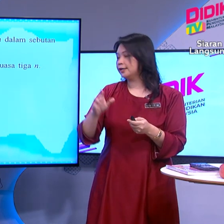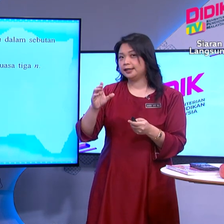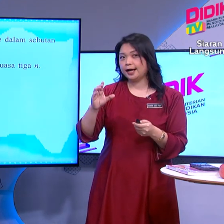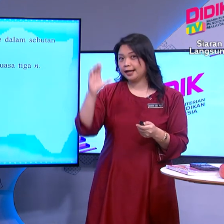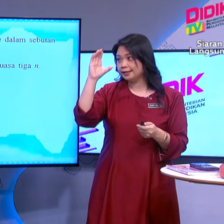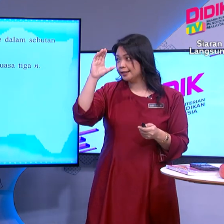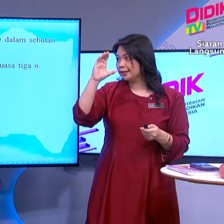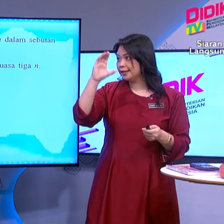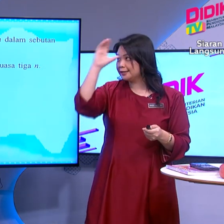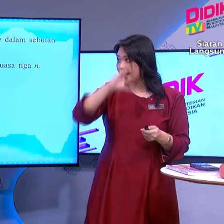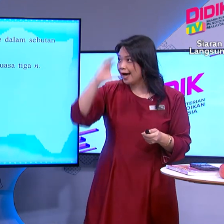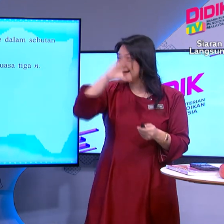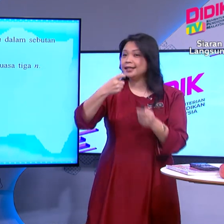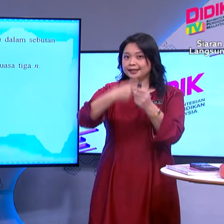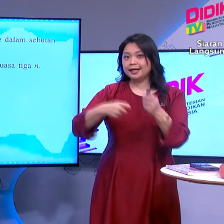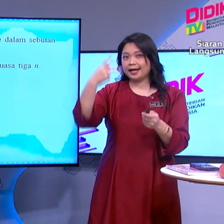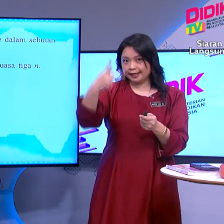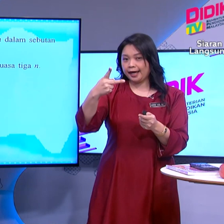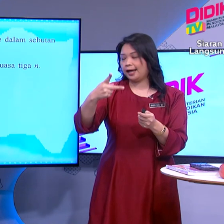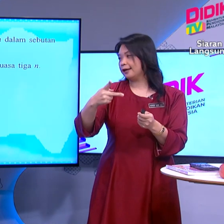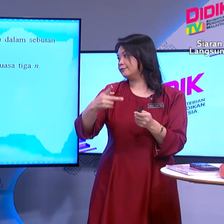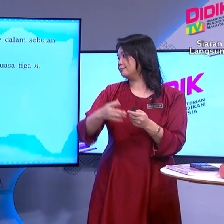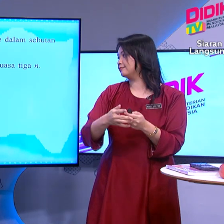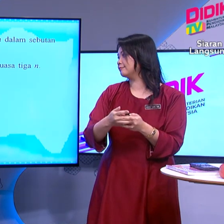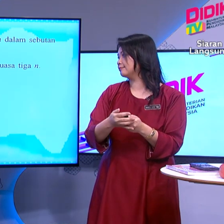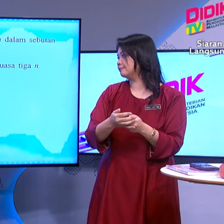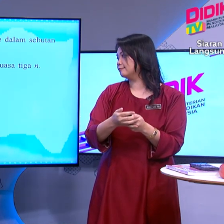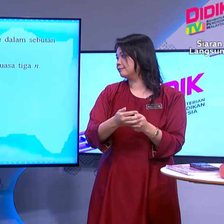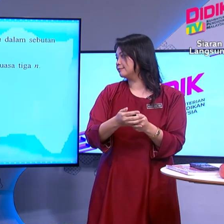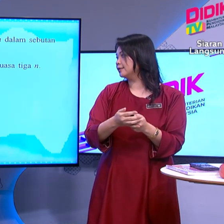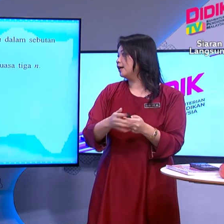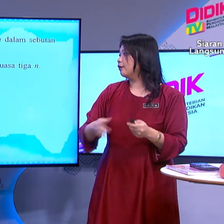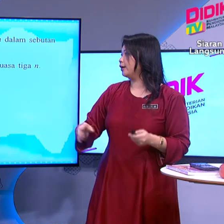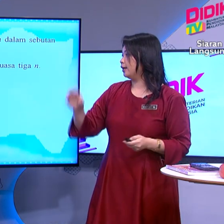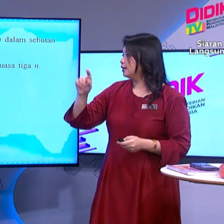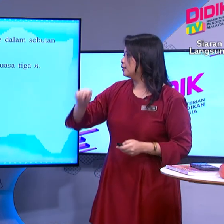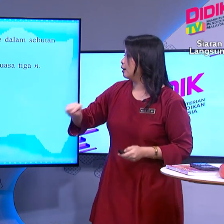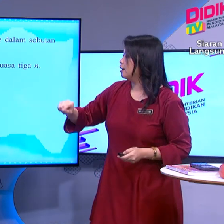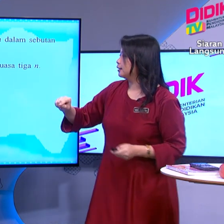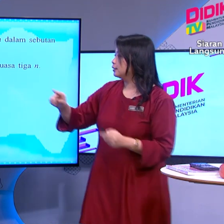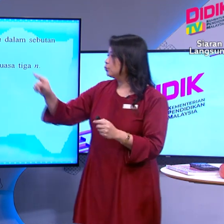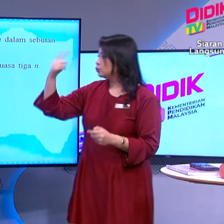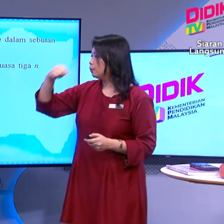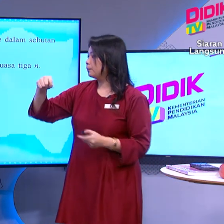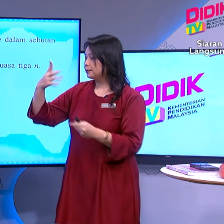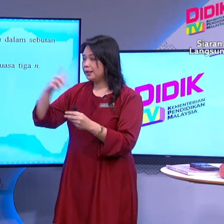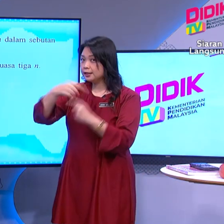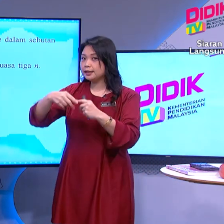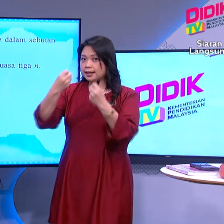Ayo kita akan cari sini like hai oke chord untuk bila kita